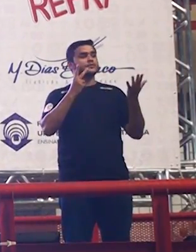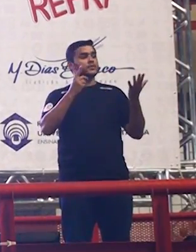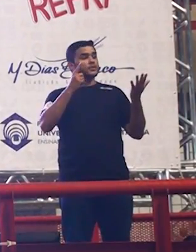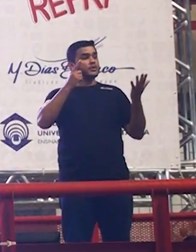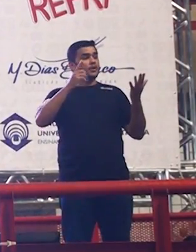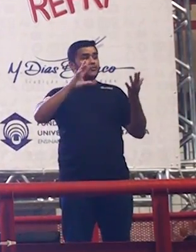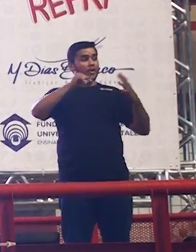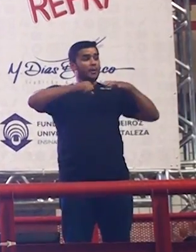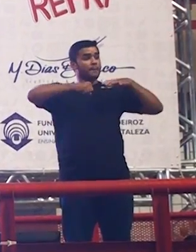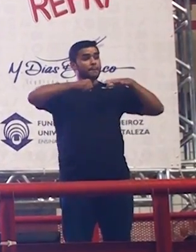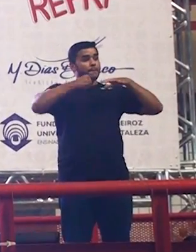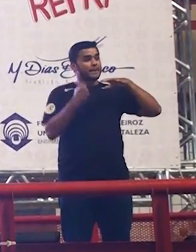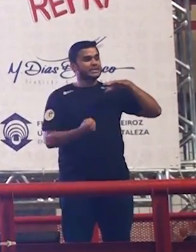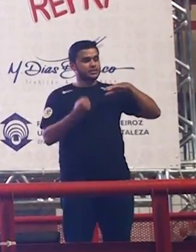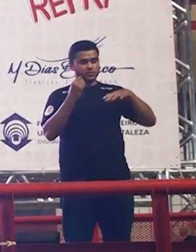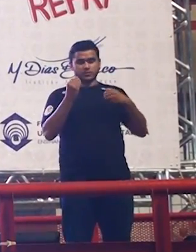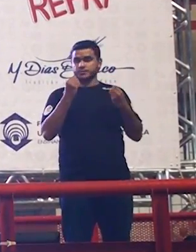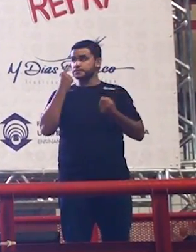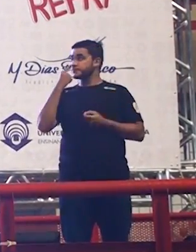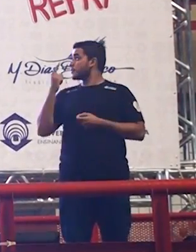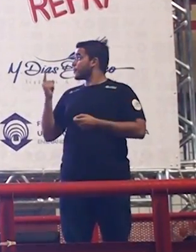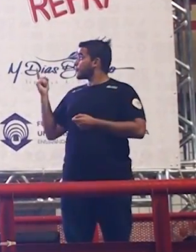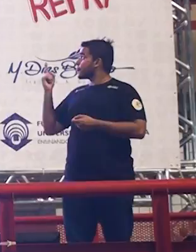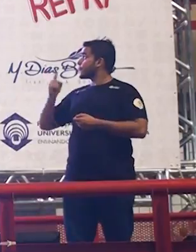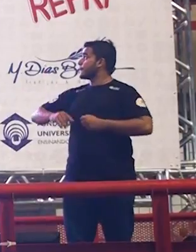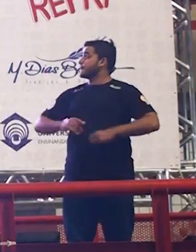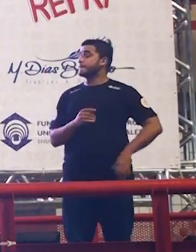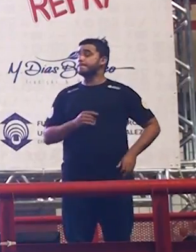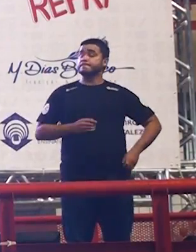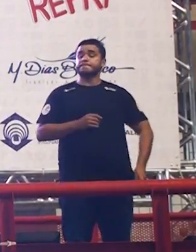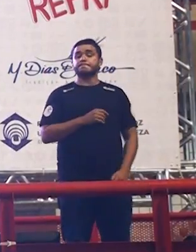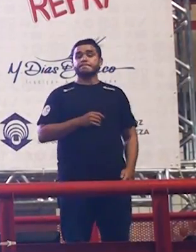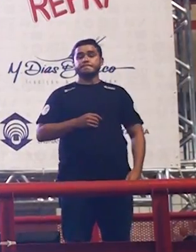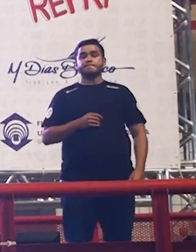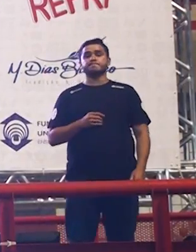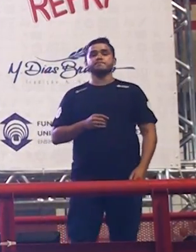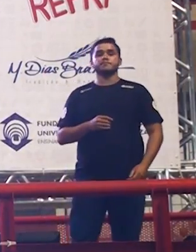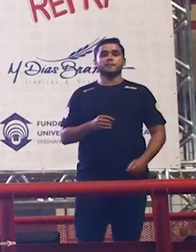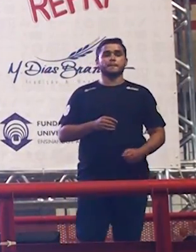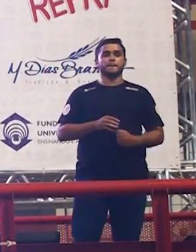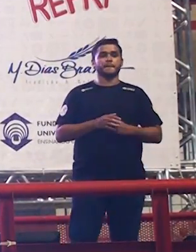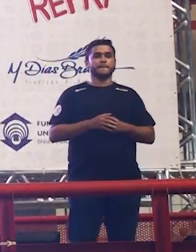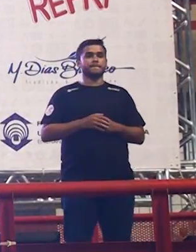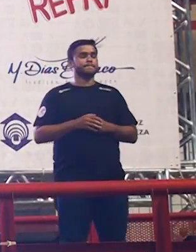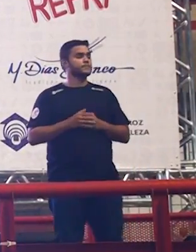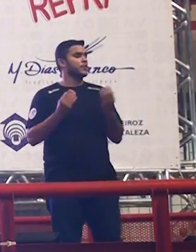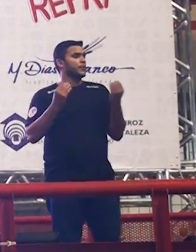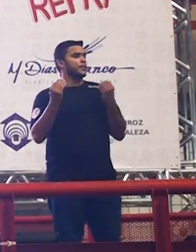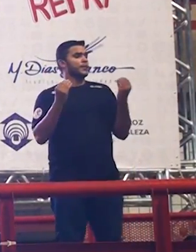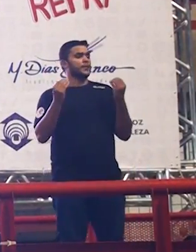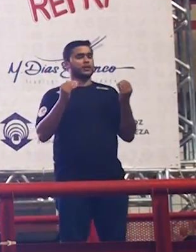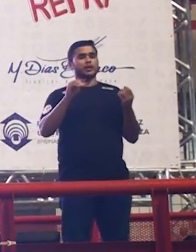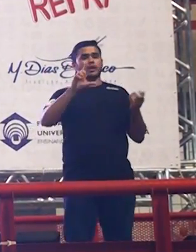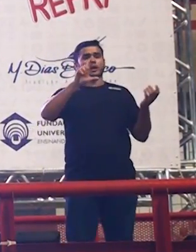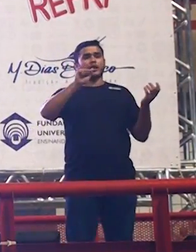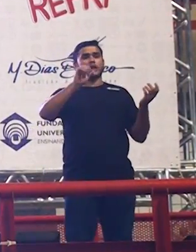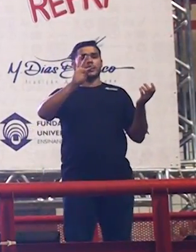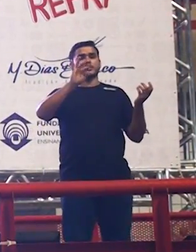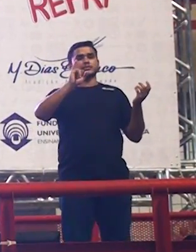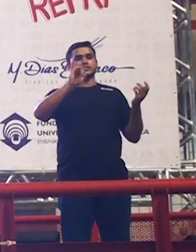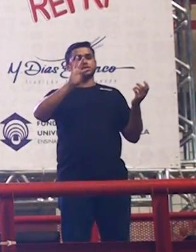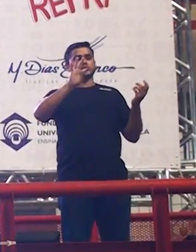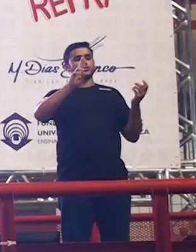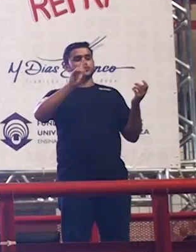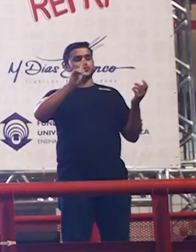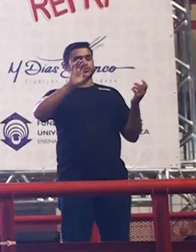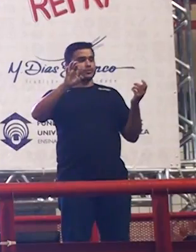Viu? Olha a geografia física bem simplesinha. Galera, o que acontece com latitude e temperatura? Vamos só